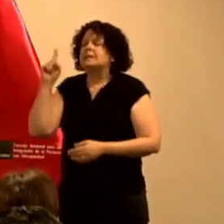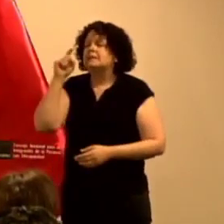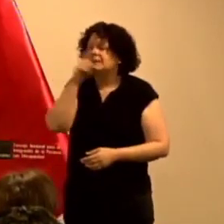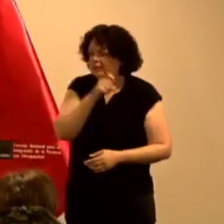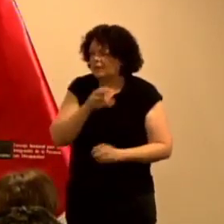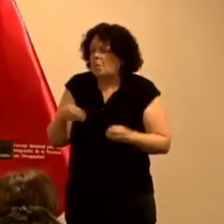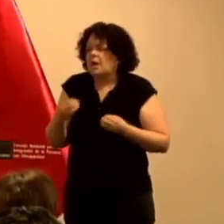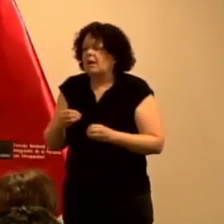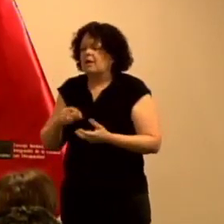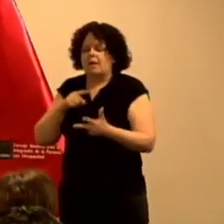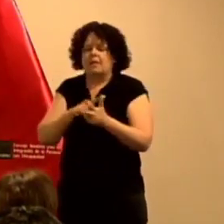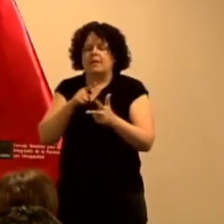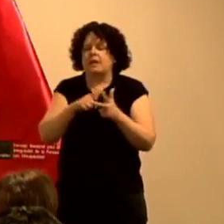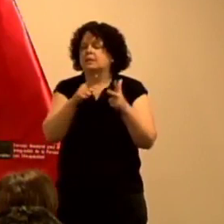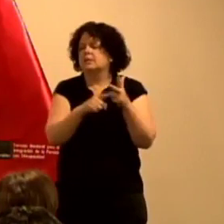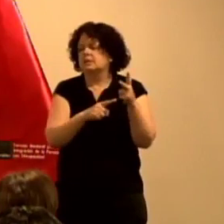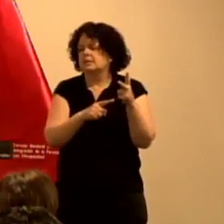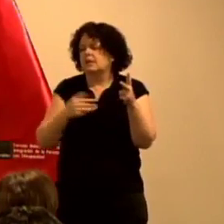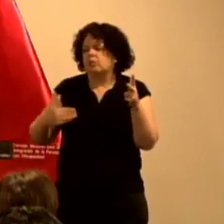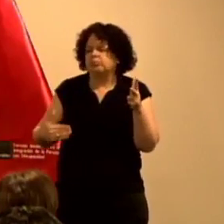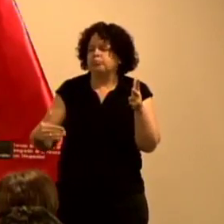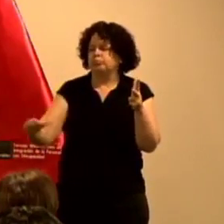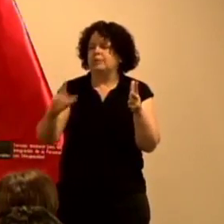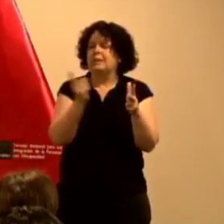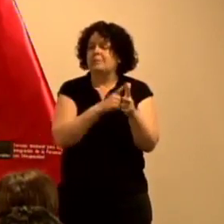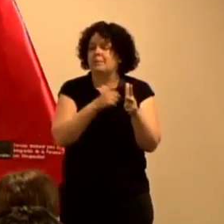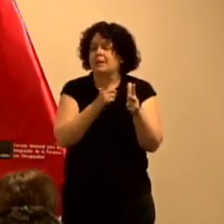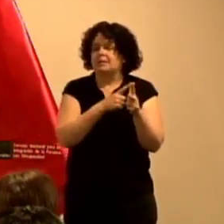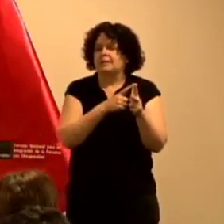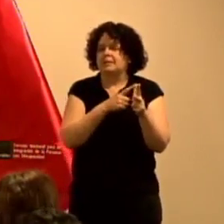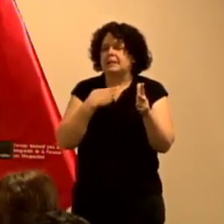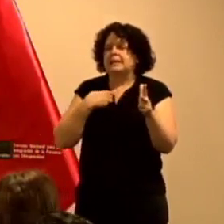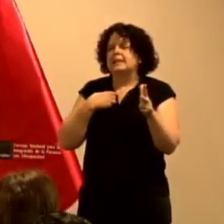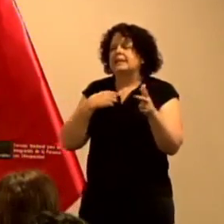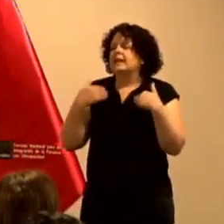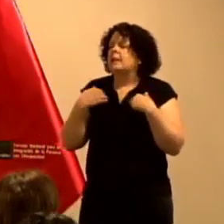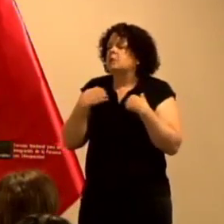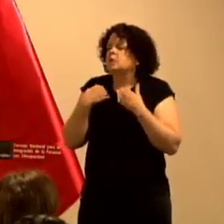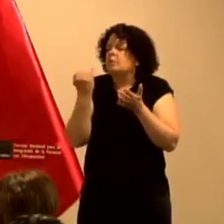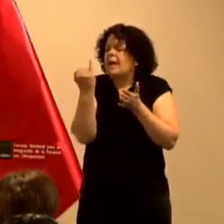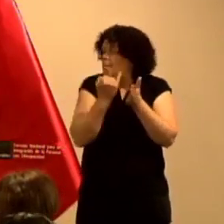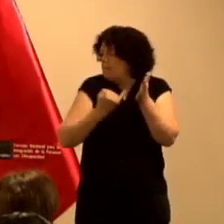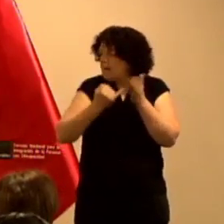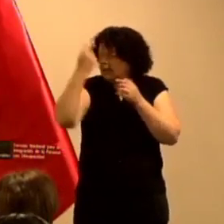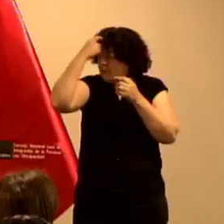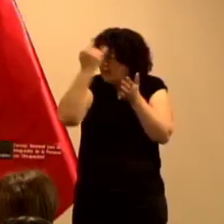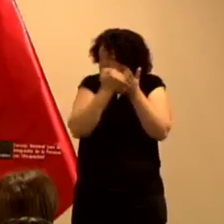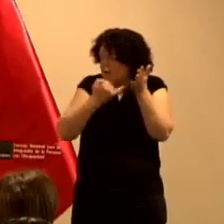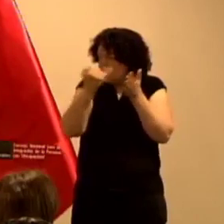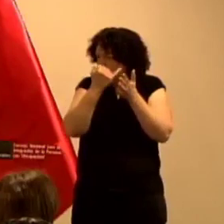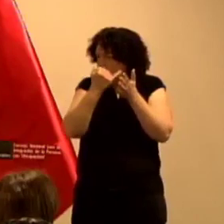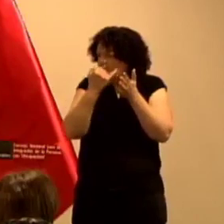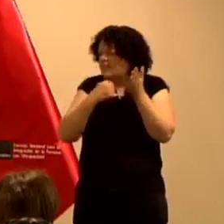grandes factores que hasta ahorita persisten. La primera es que persisten las imágenes estereotipadas y estigmatizantes de lo que es la